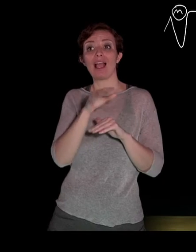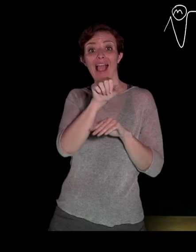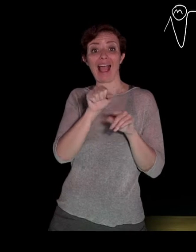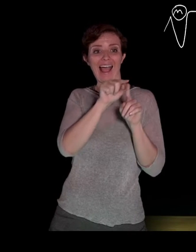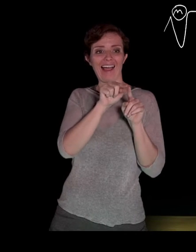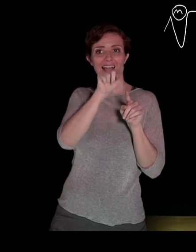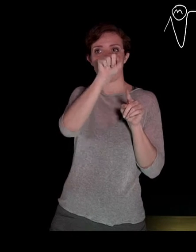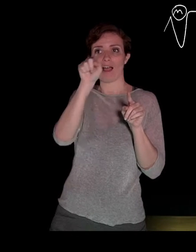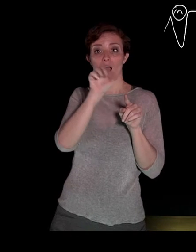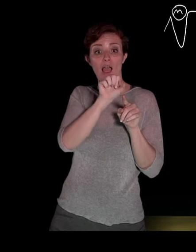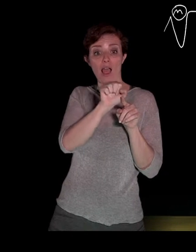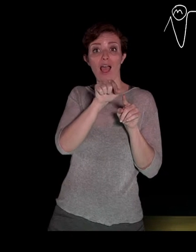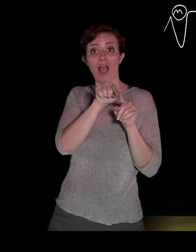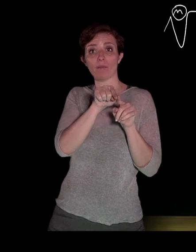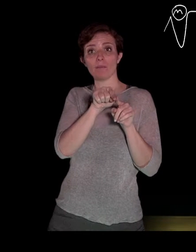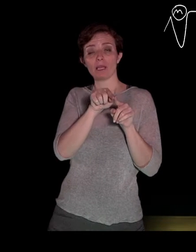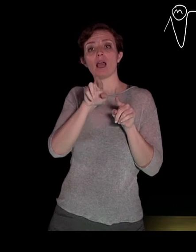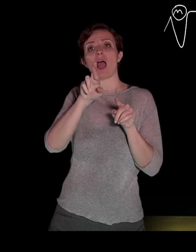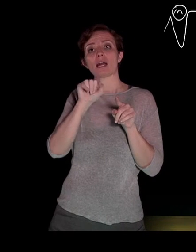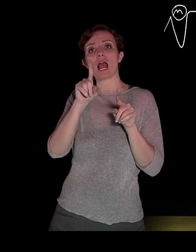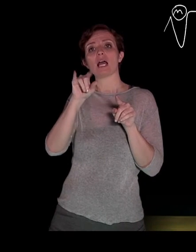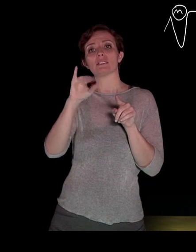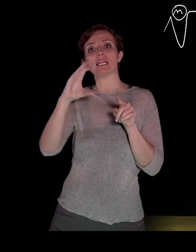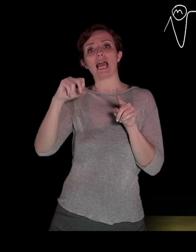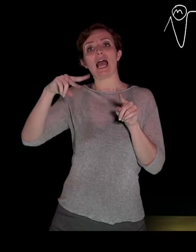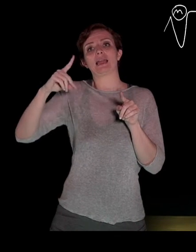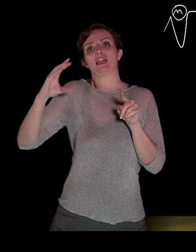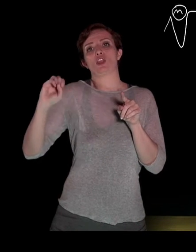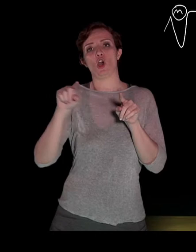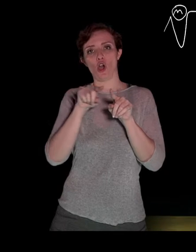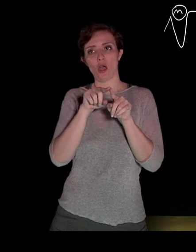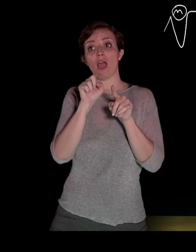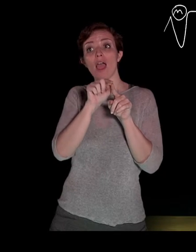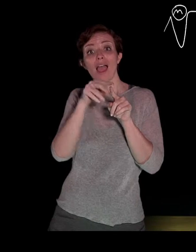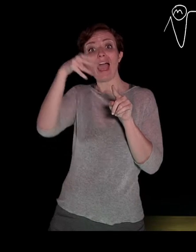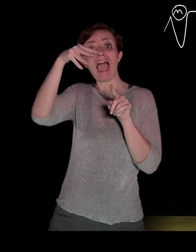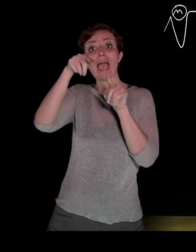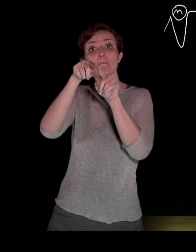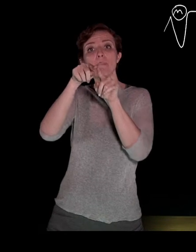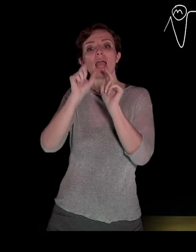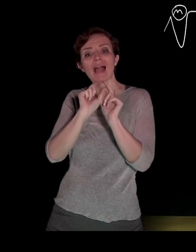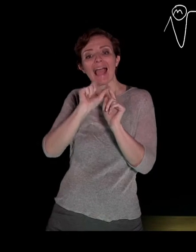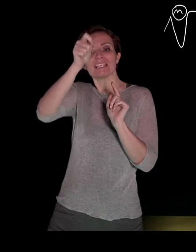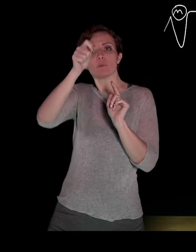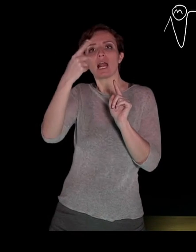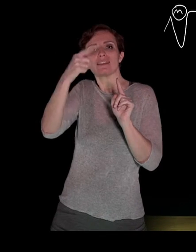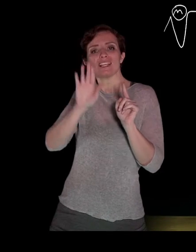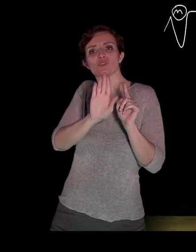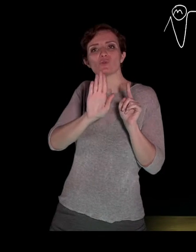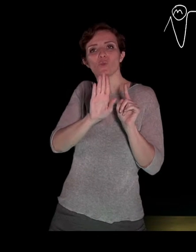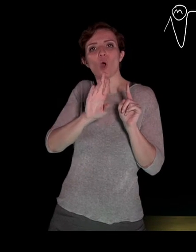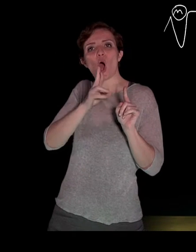da che il radicando e da m che è l'esponente del